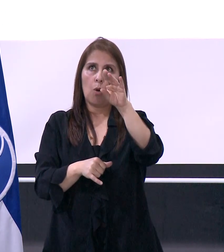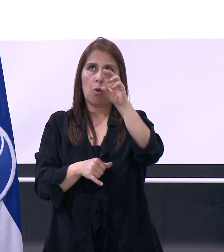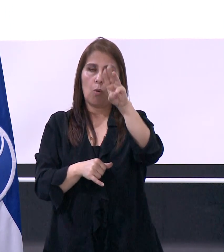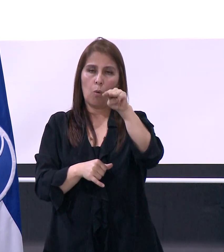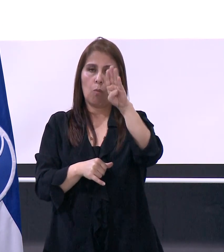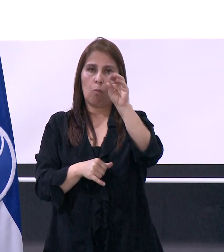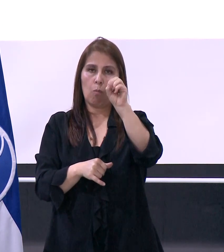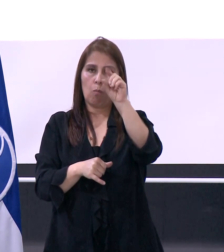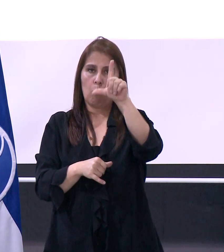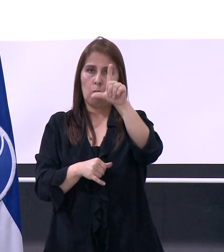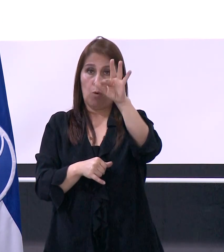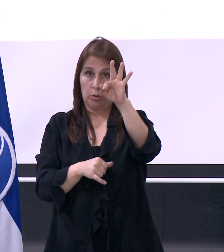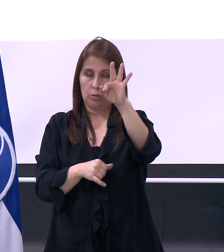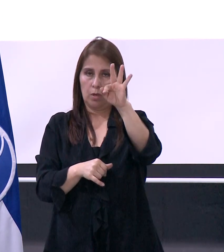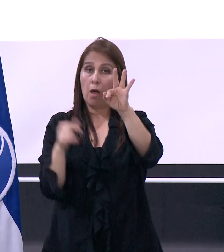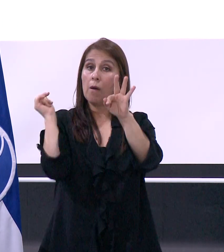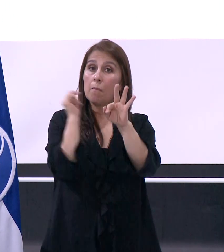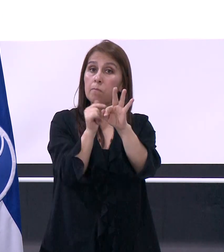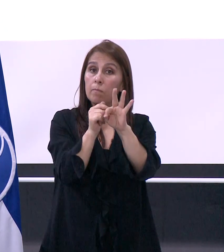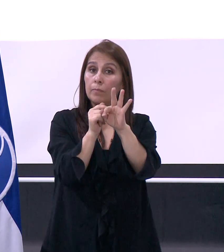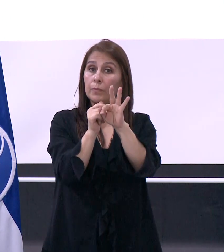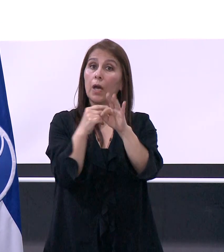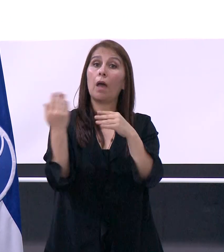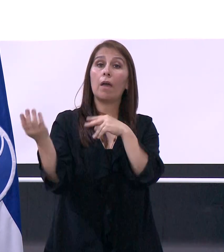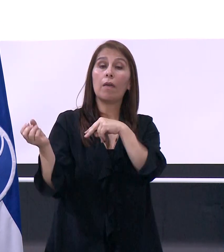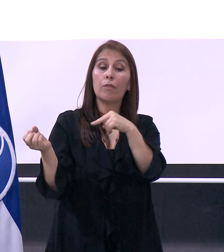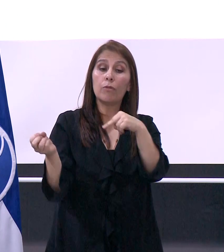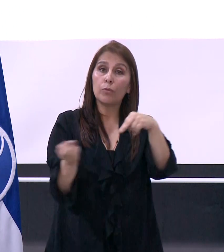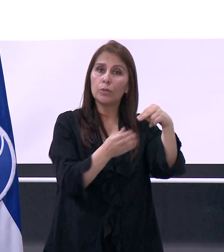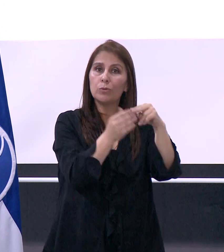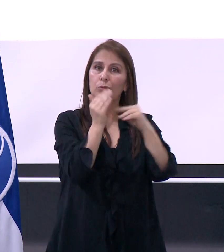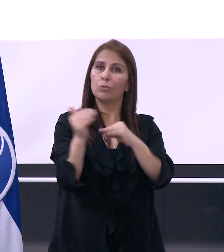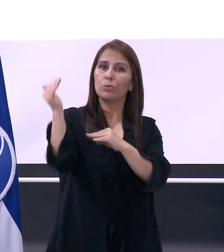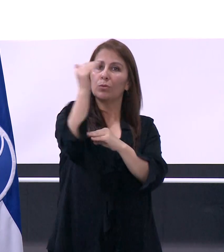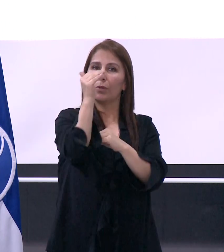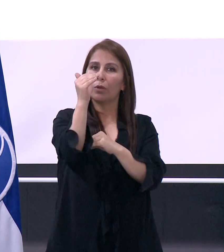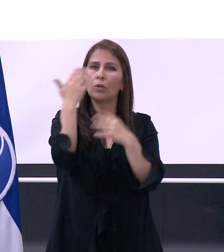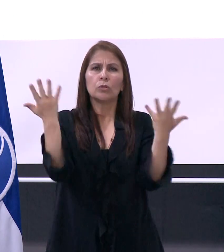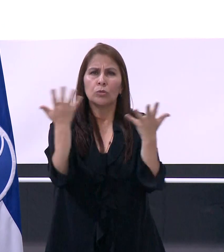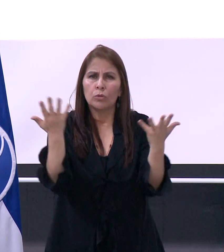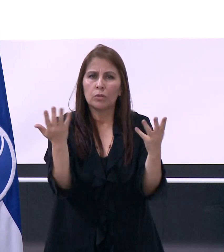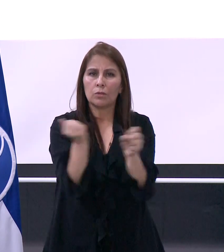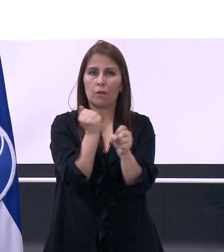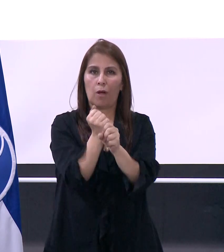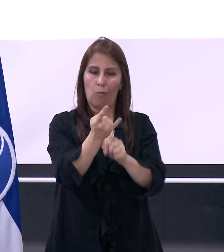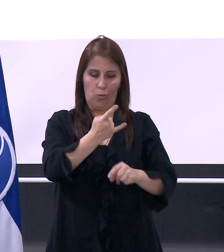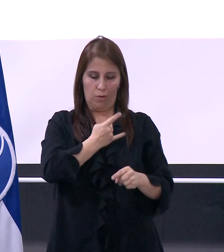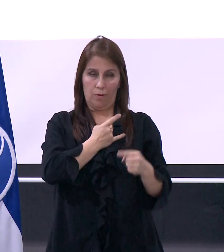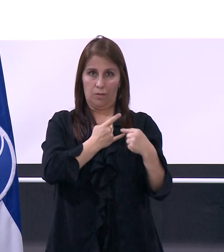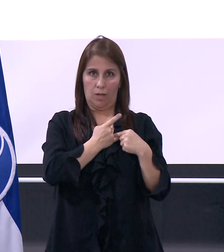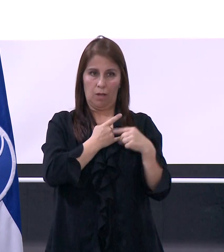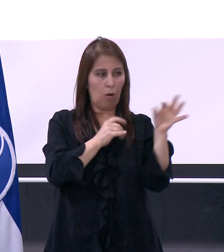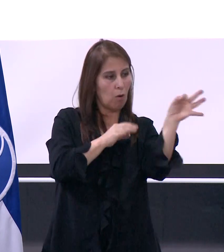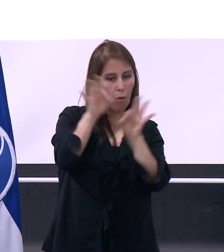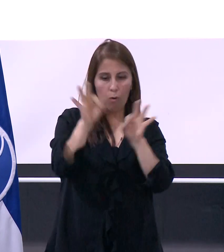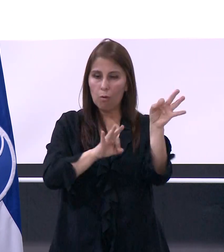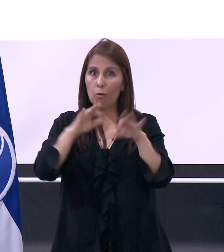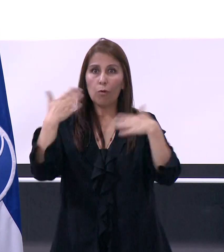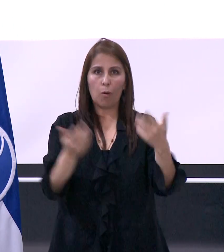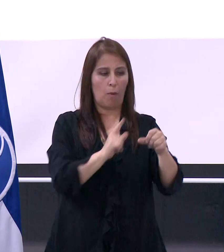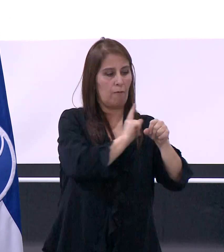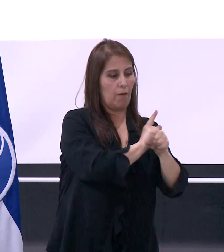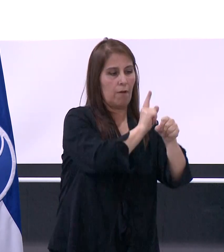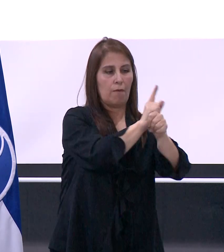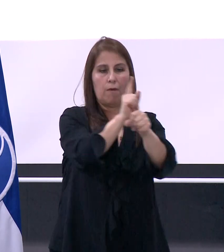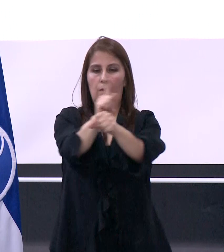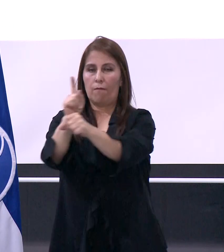la formación de profesores de secundaria debía hacerse en la universidad organizada en facultades según las disciplinas que iban a